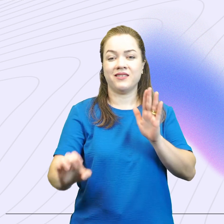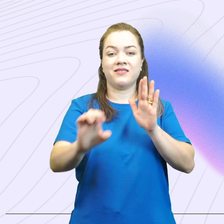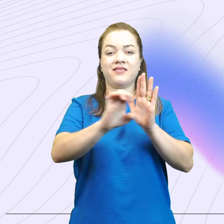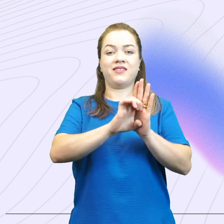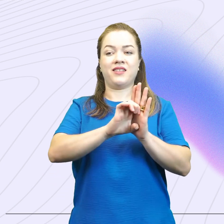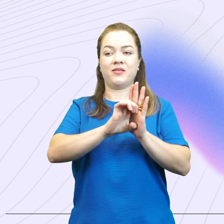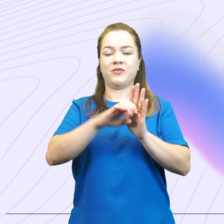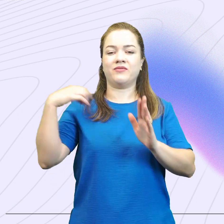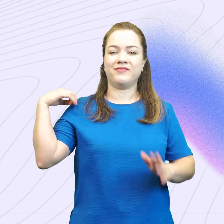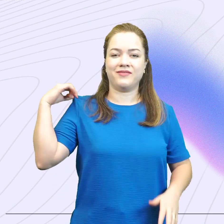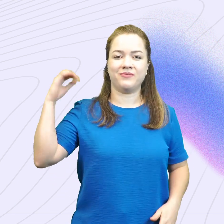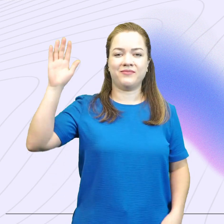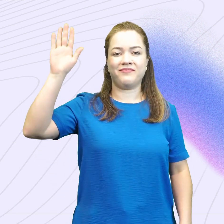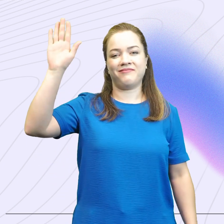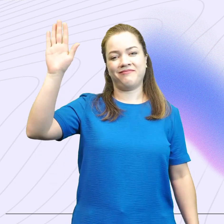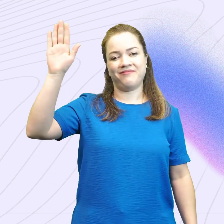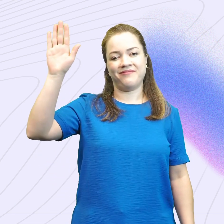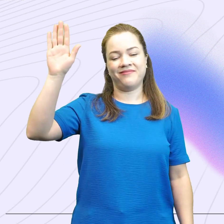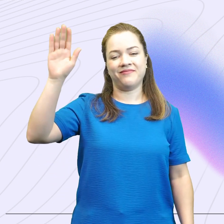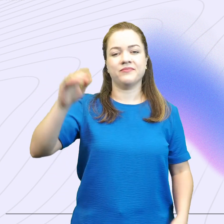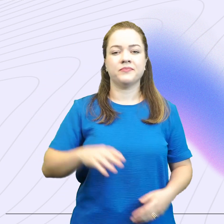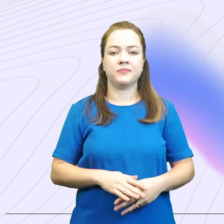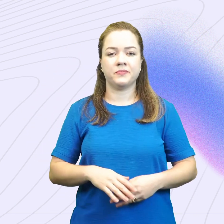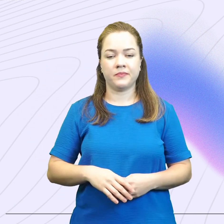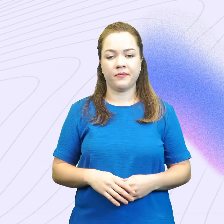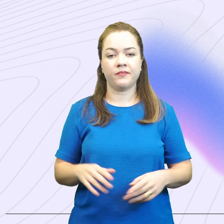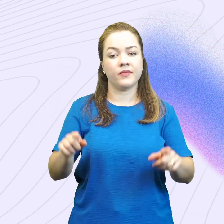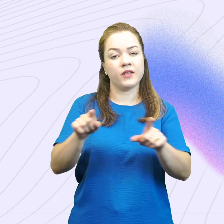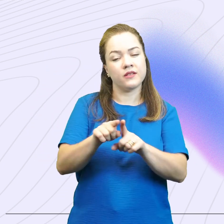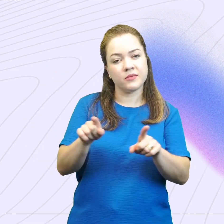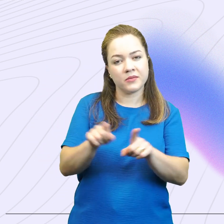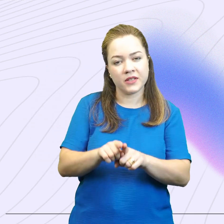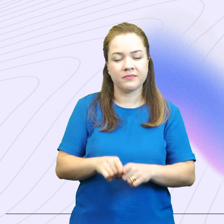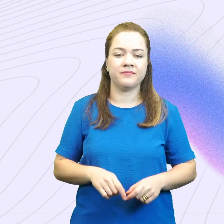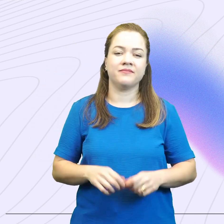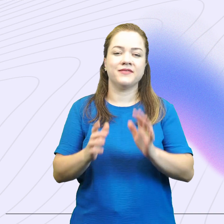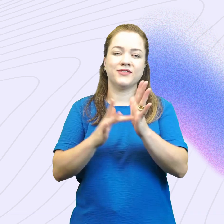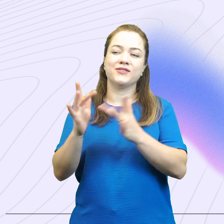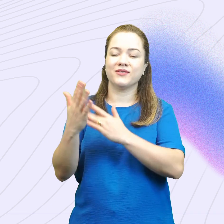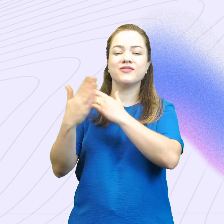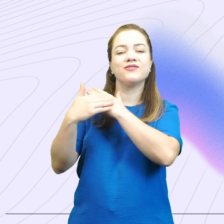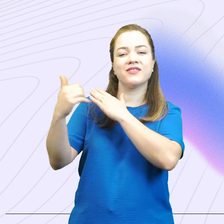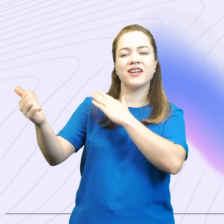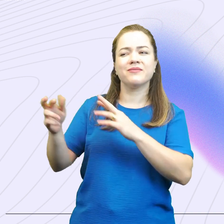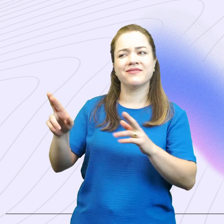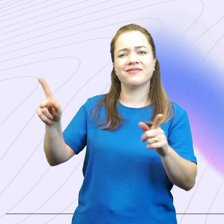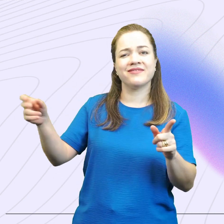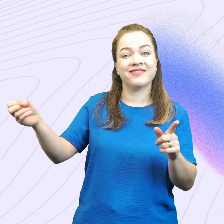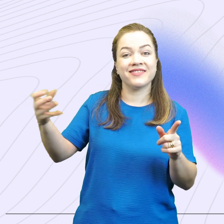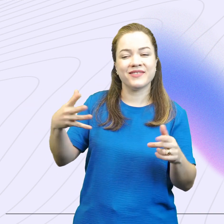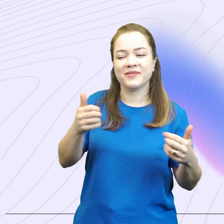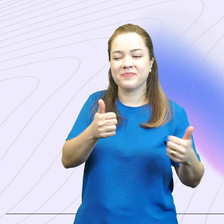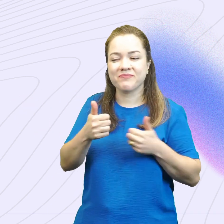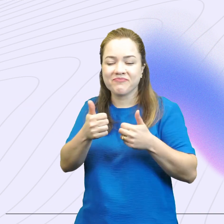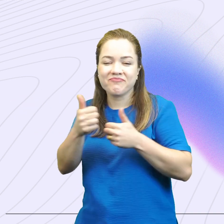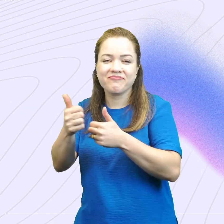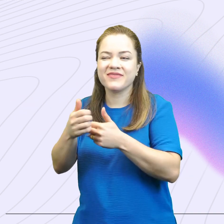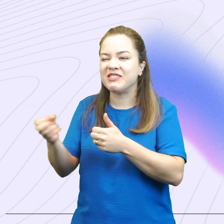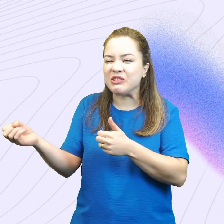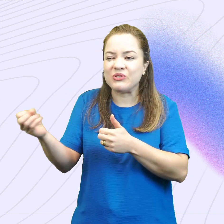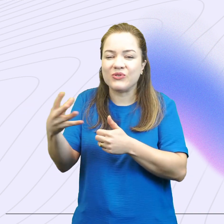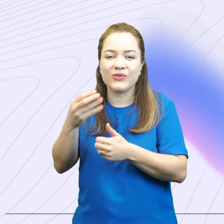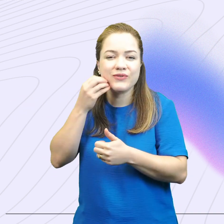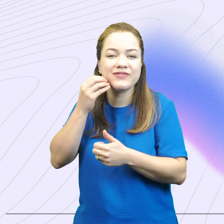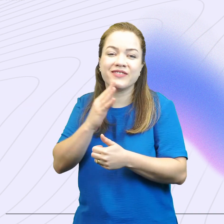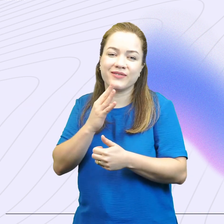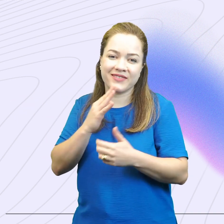disposição. E por fim, além de Jesus ter esse chamado inusitado, para segui-lo e viver algo novo,